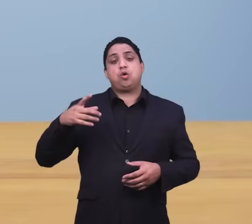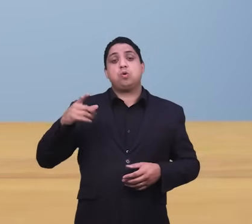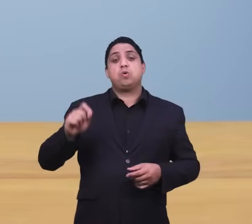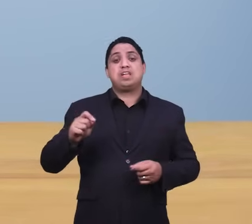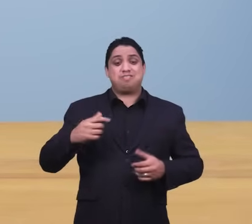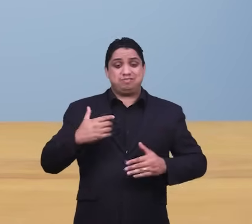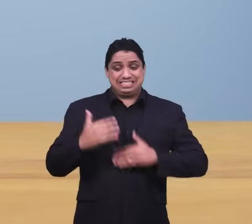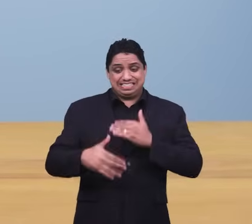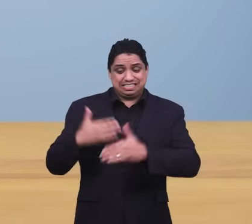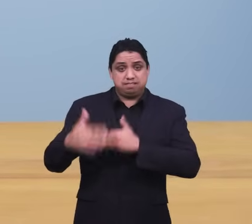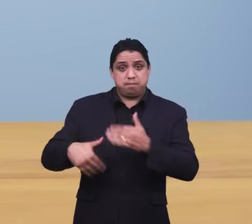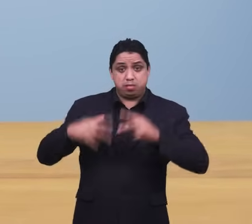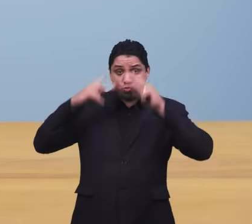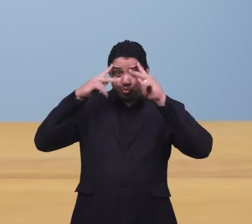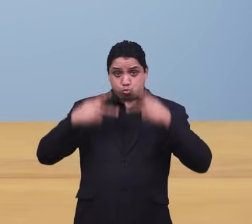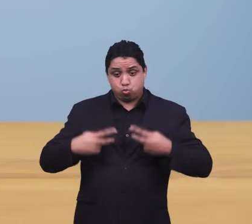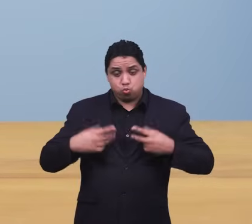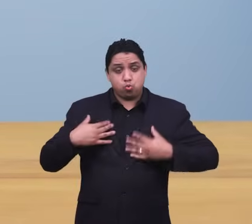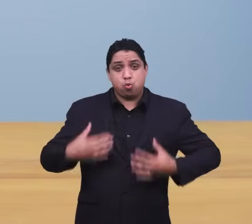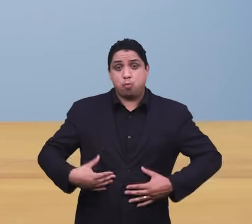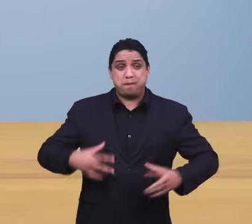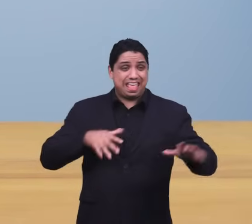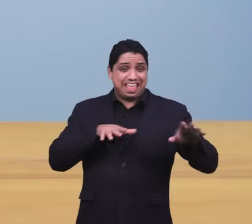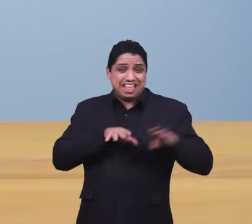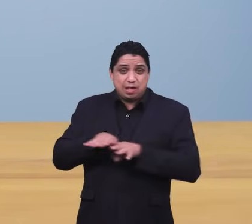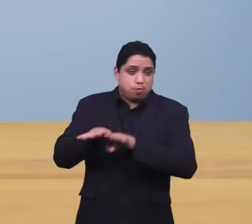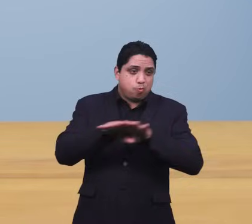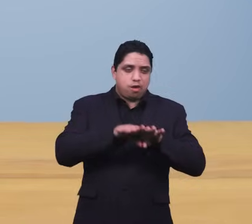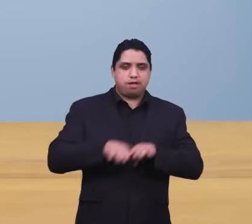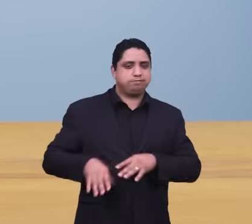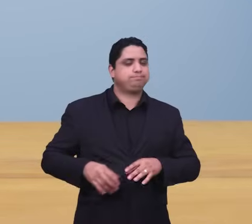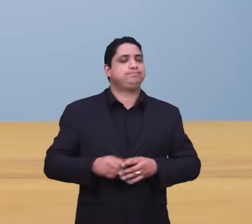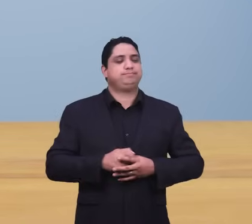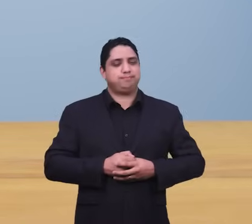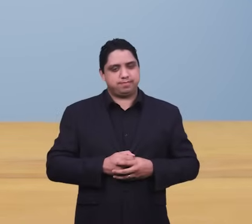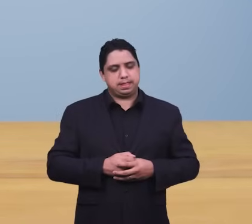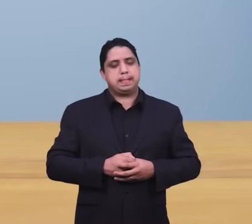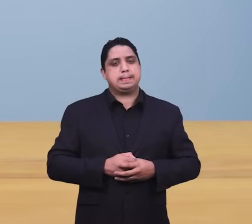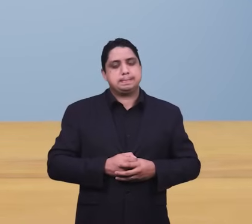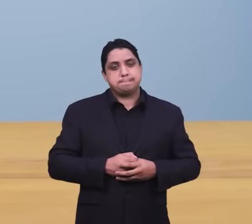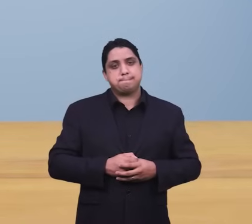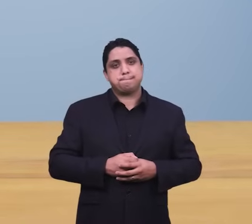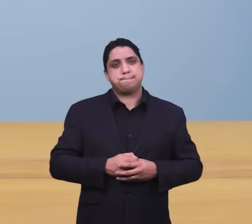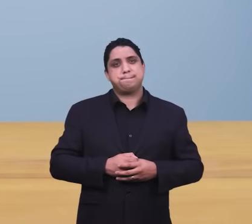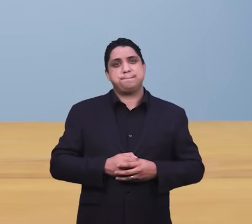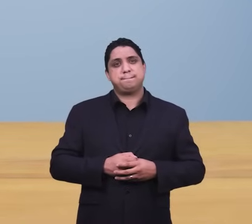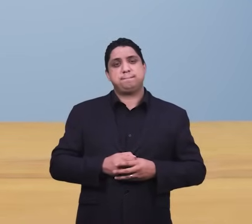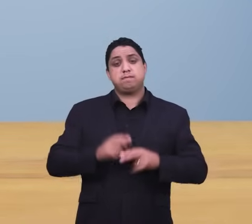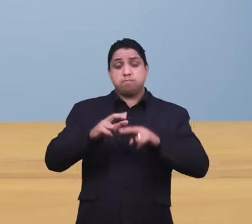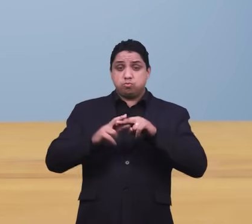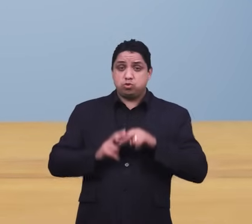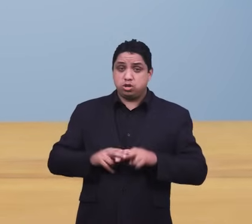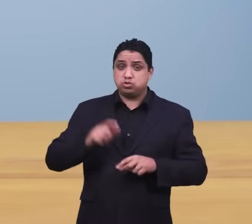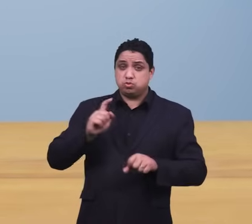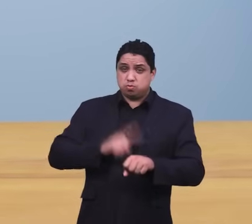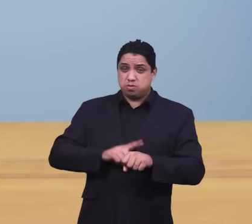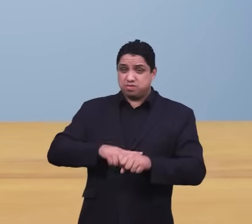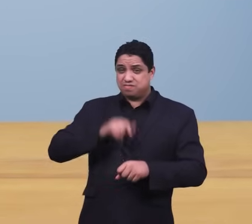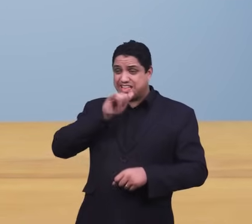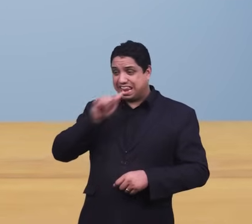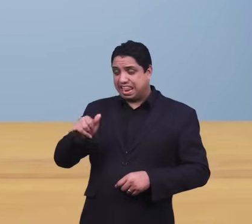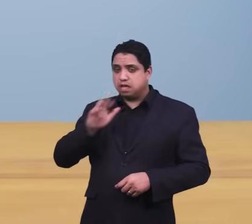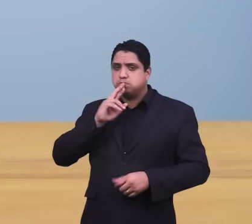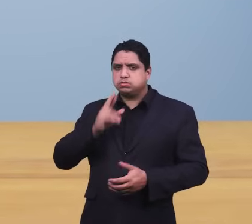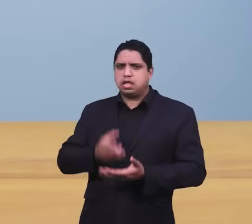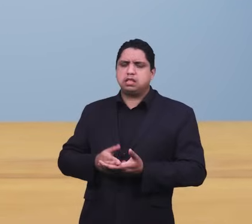a todos. Então, ao lidarem com o diagnóstico, não façam o diagnóstico virar aquela pessoa. A